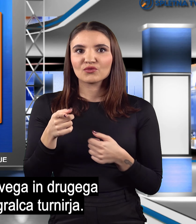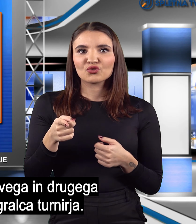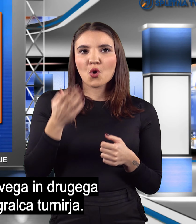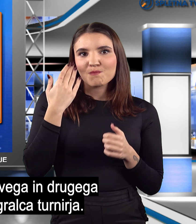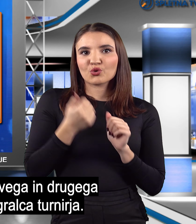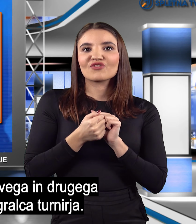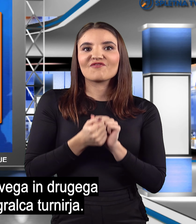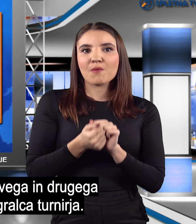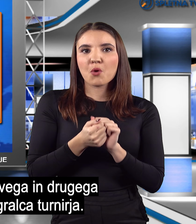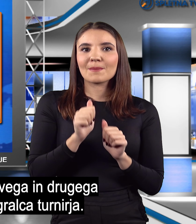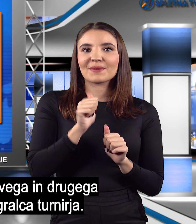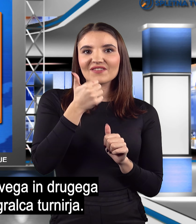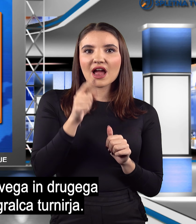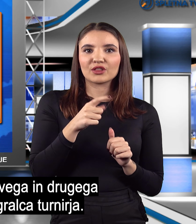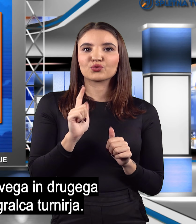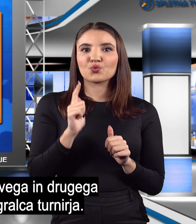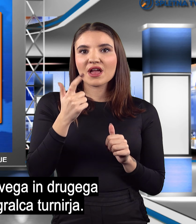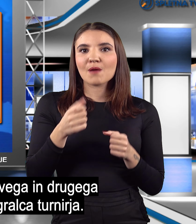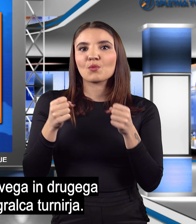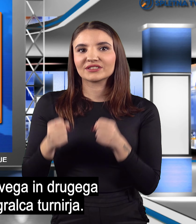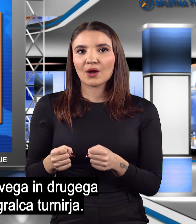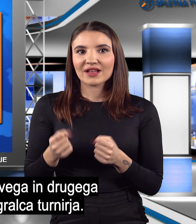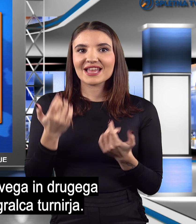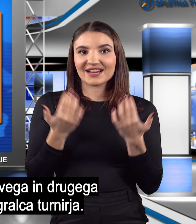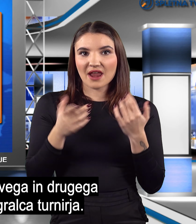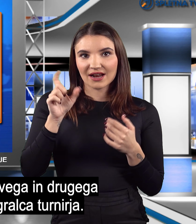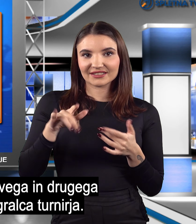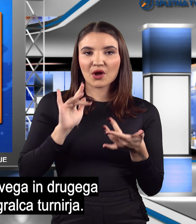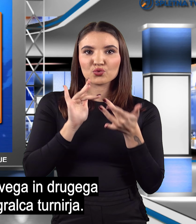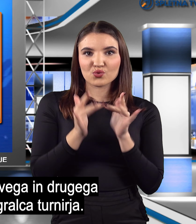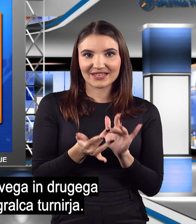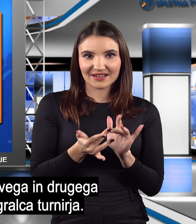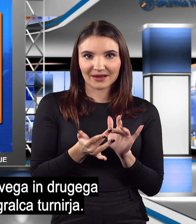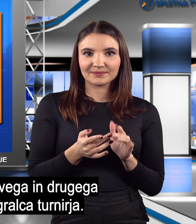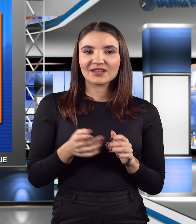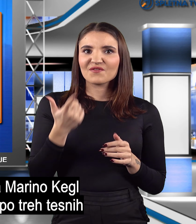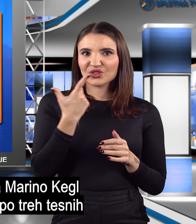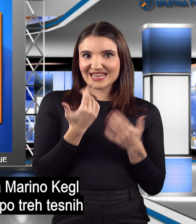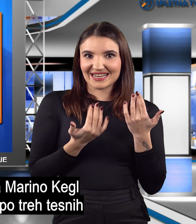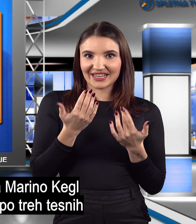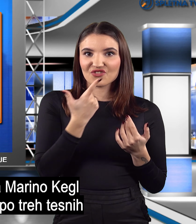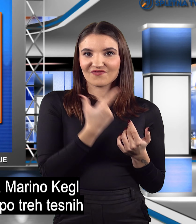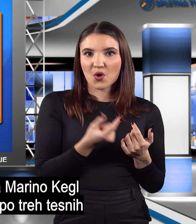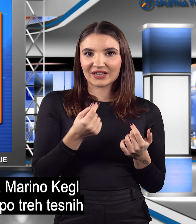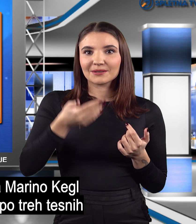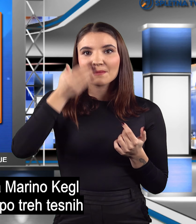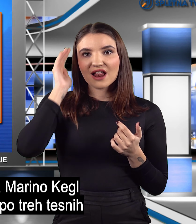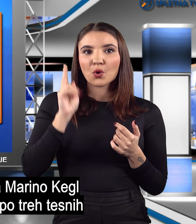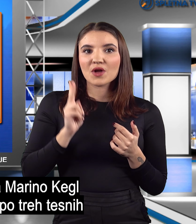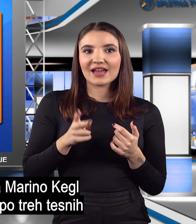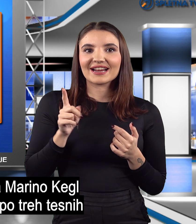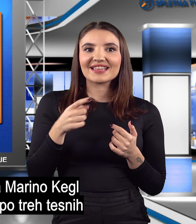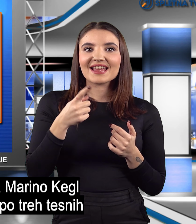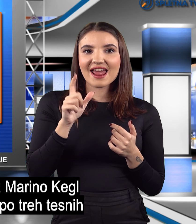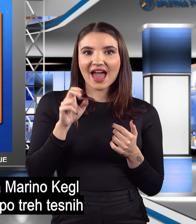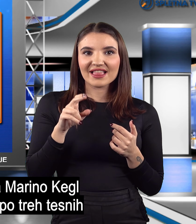To je bil dvoboj prvega in drugega postavljenega igralca turnirja. V igri dvojic sta Marino Kegel in Glenn Flindell po